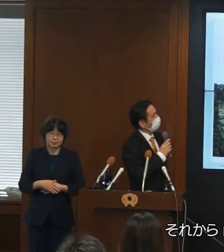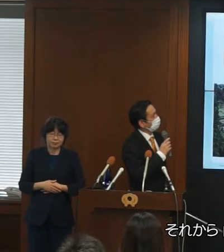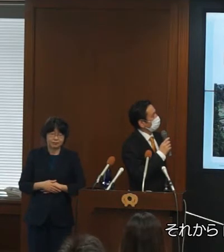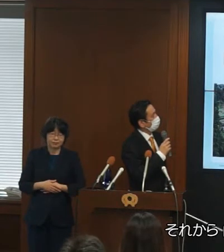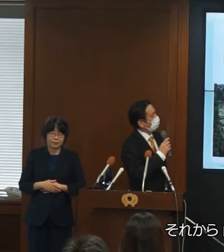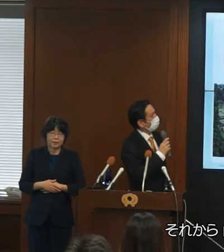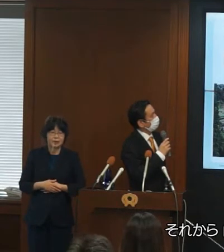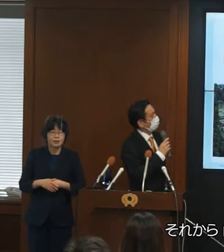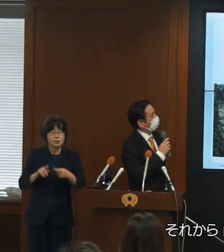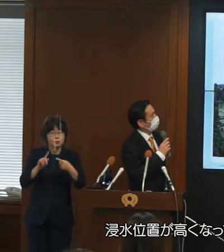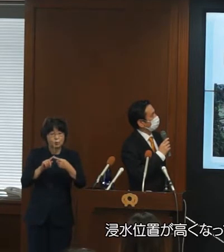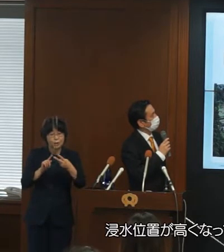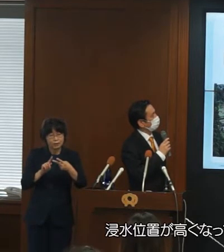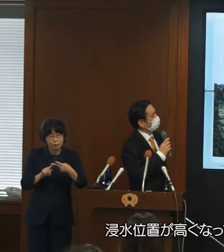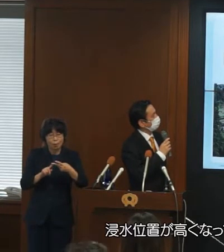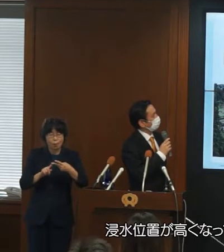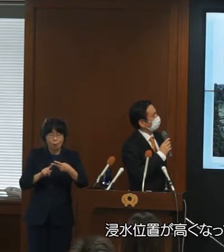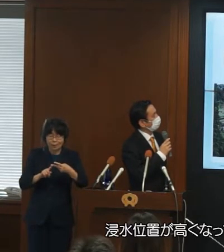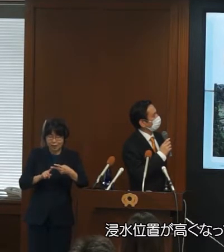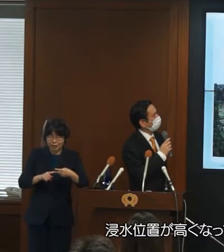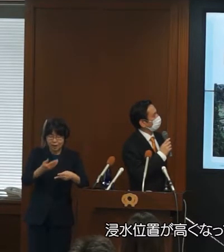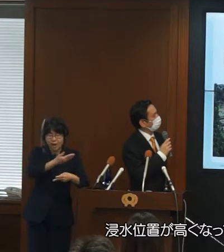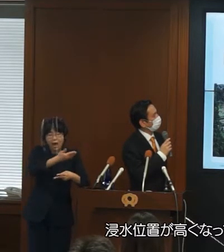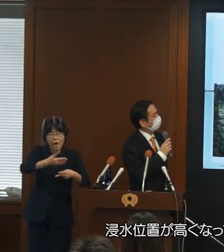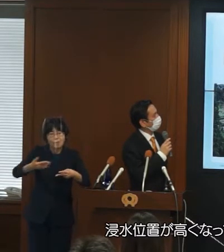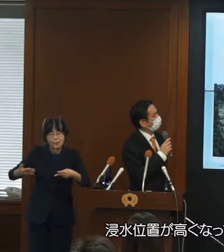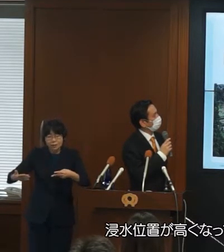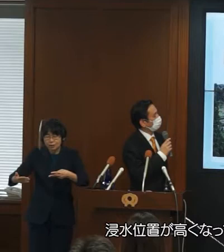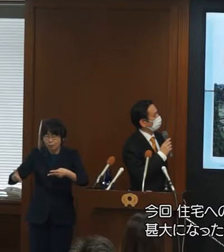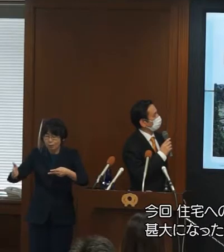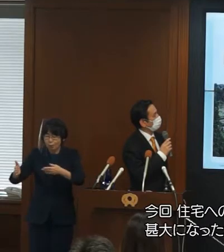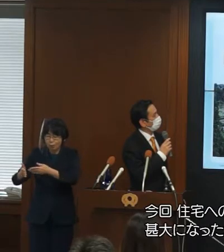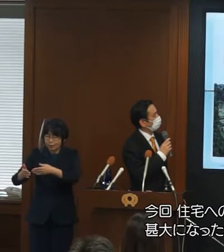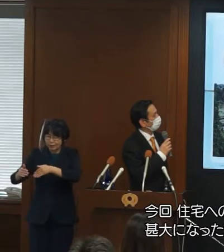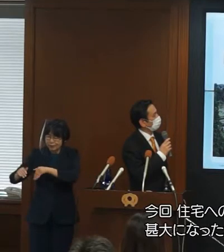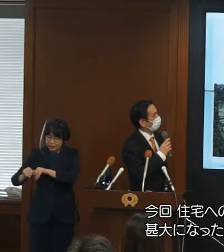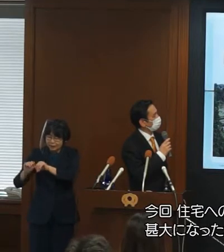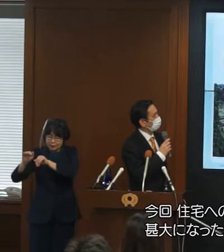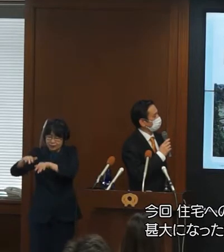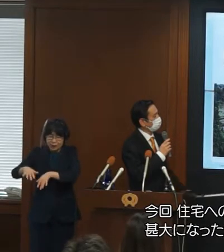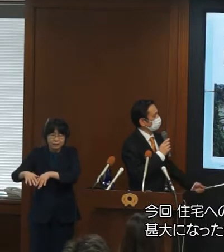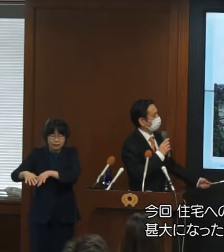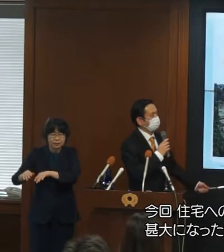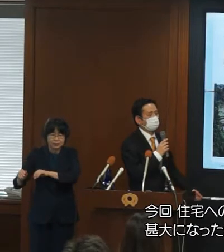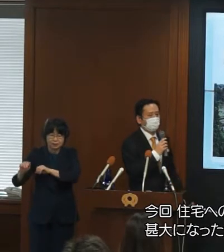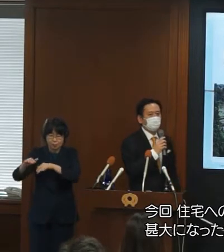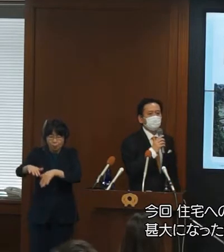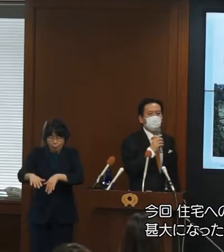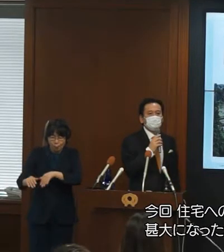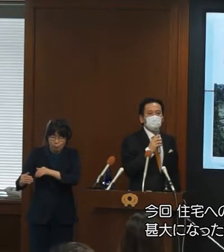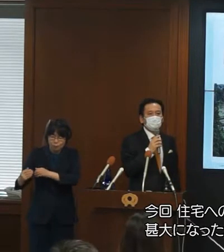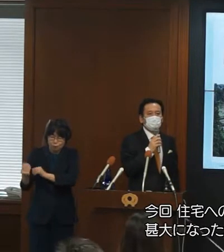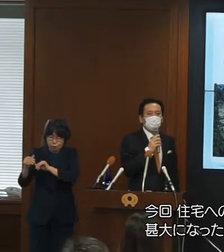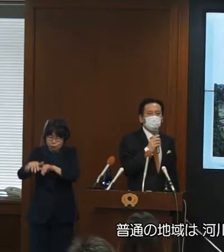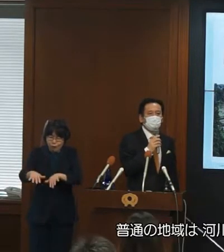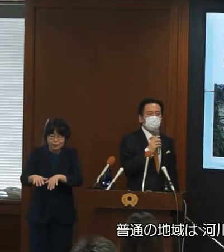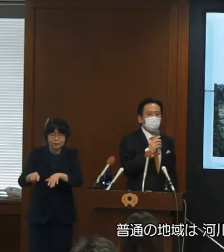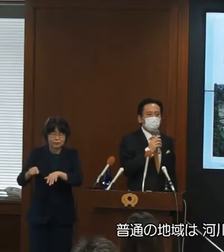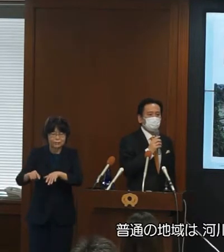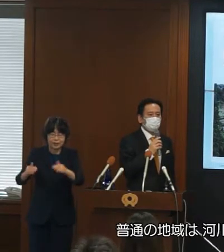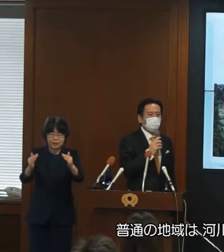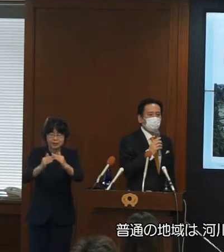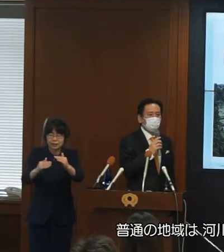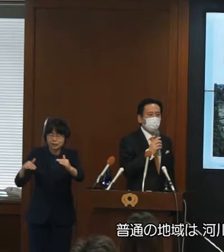です。浸水位置が高くなって広範囲に及んだために今回住宅への被害が甚大になったわけですけれども、普